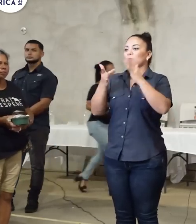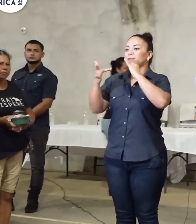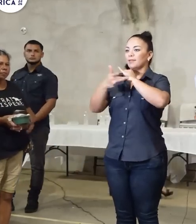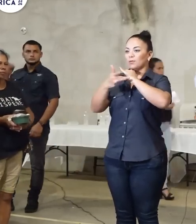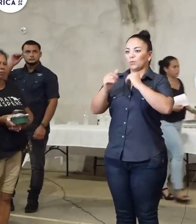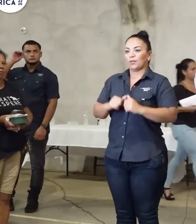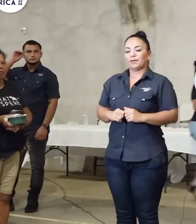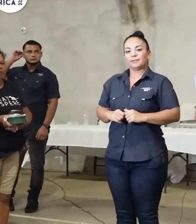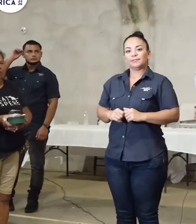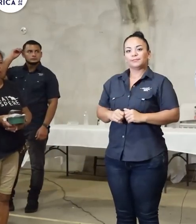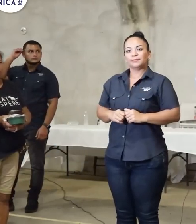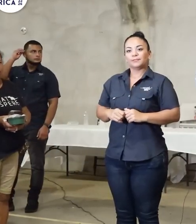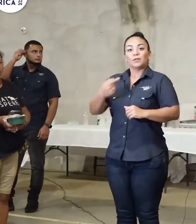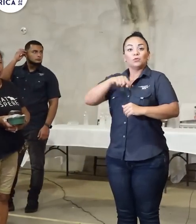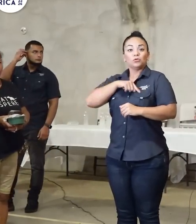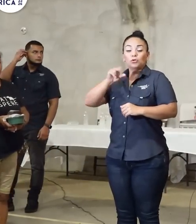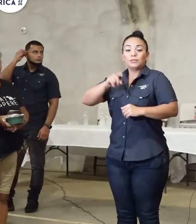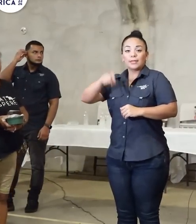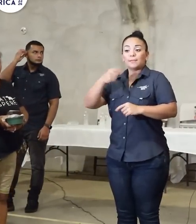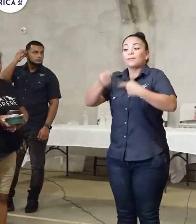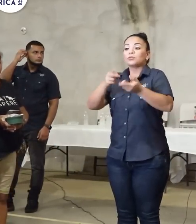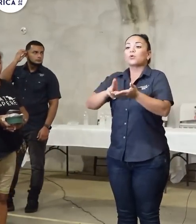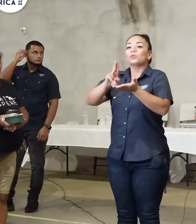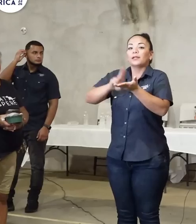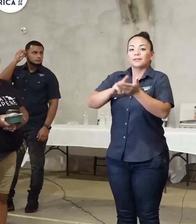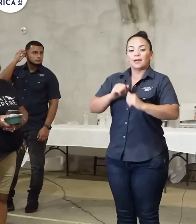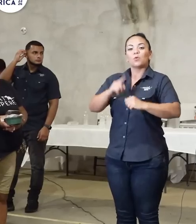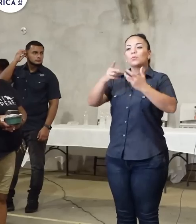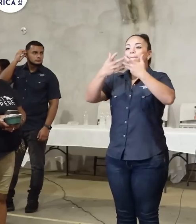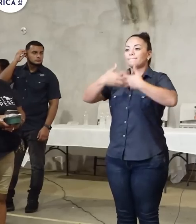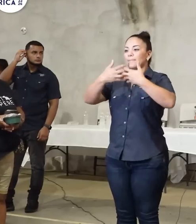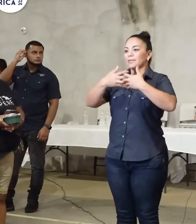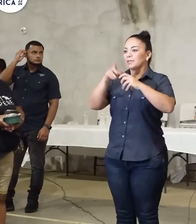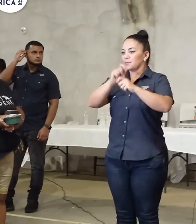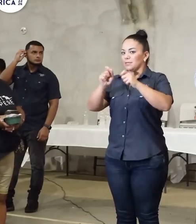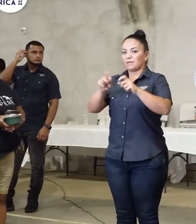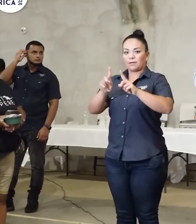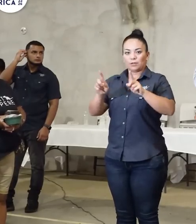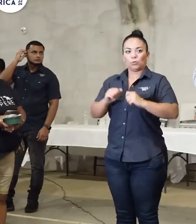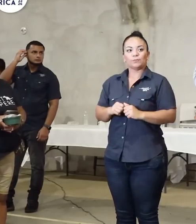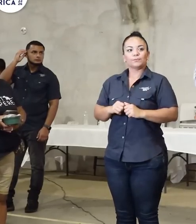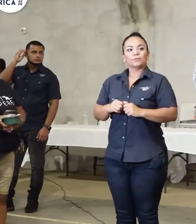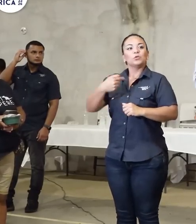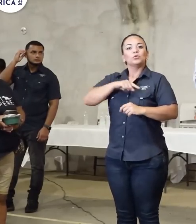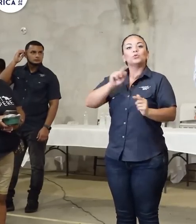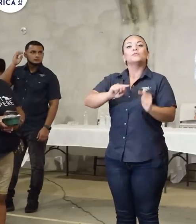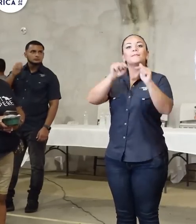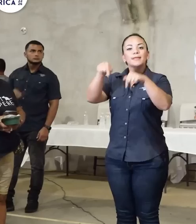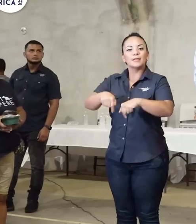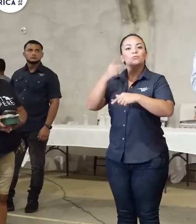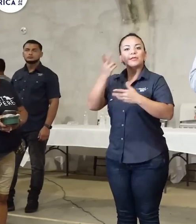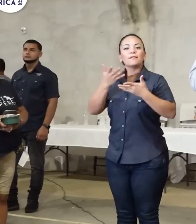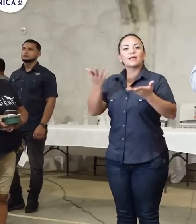tecnología. No vamos a necesariamente contratar a una empresa en particular, pero venimos a ver